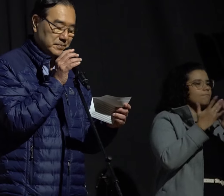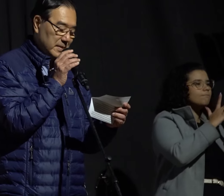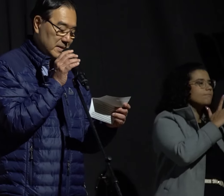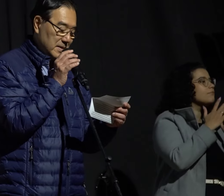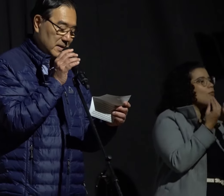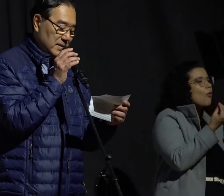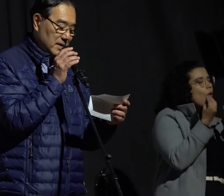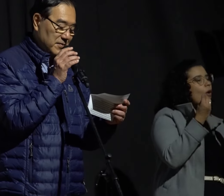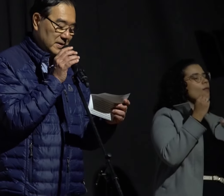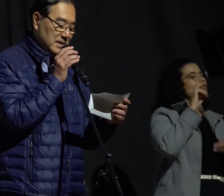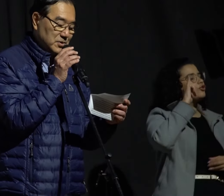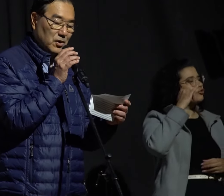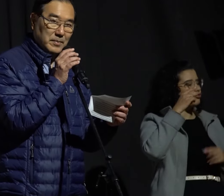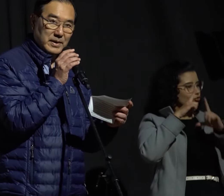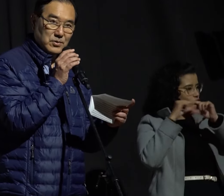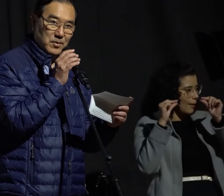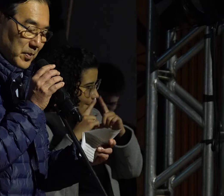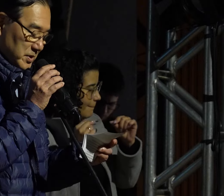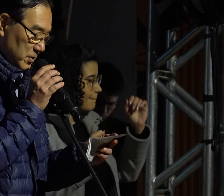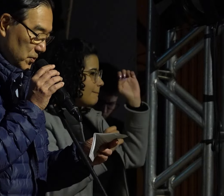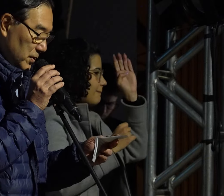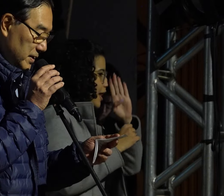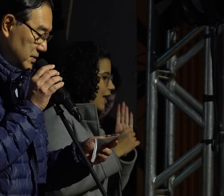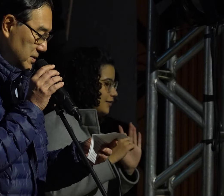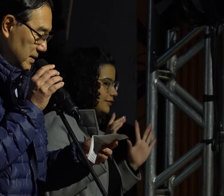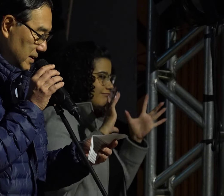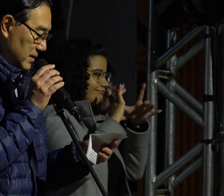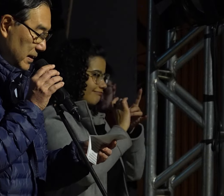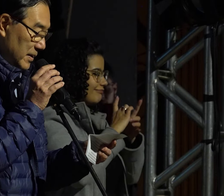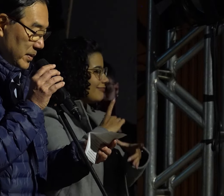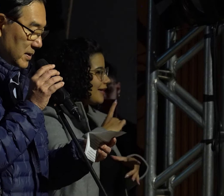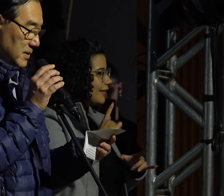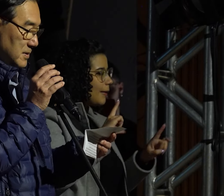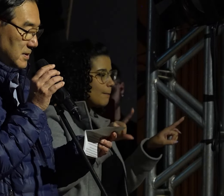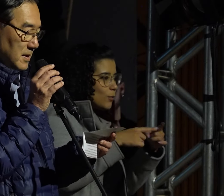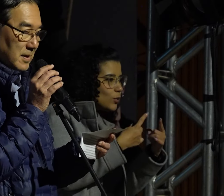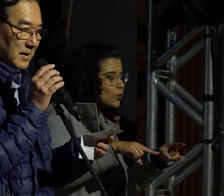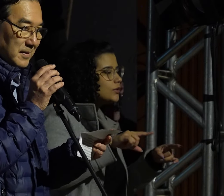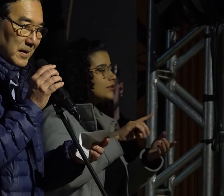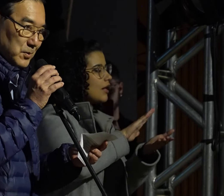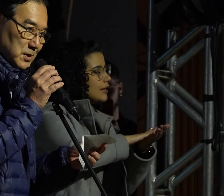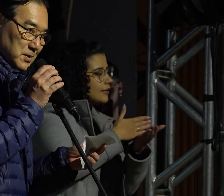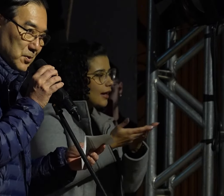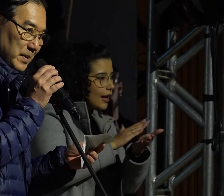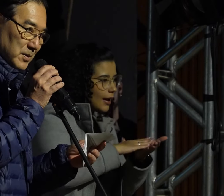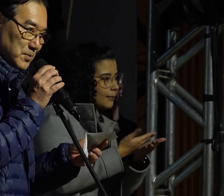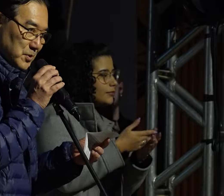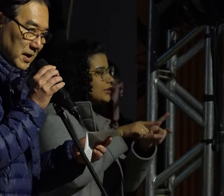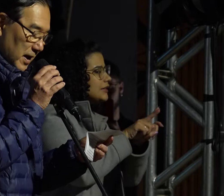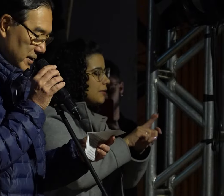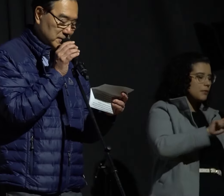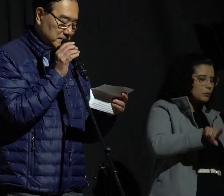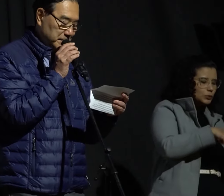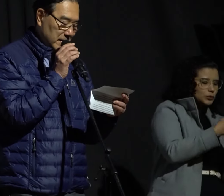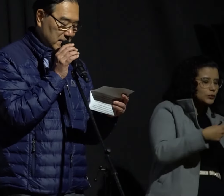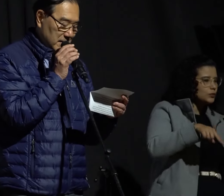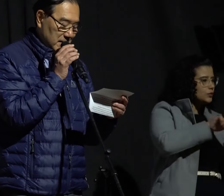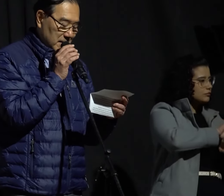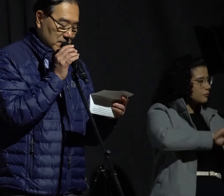Brasil-Japão através das obras, compositores, intérpretes e até dos instrumentos